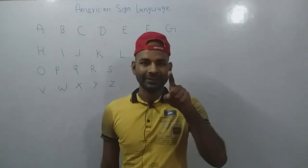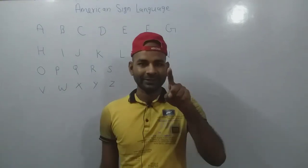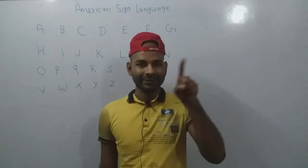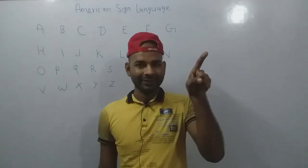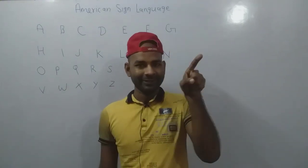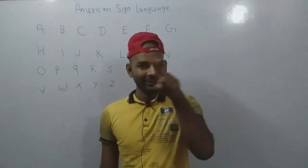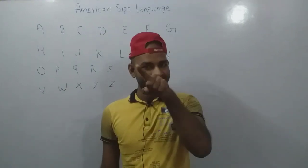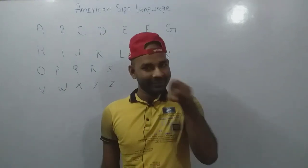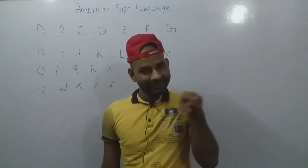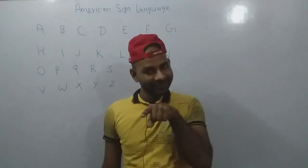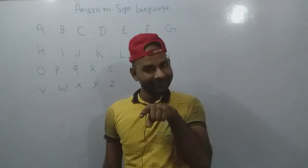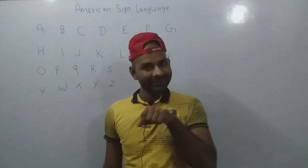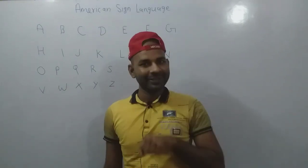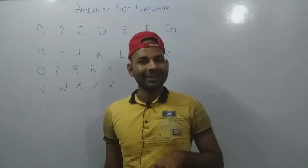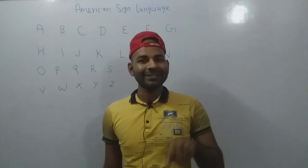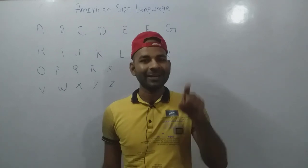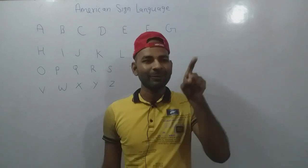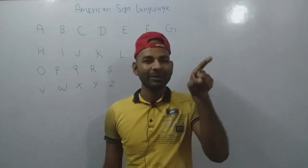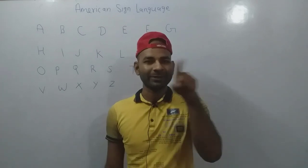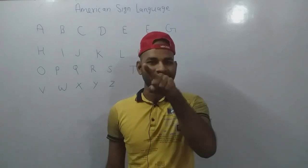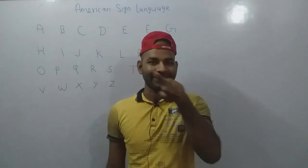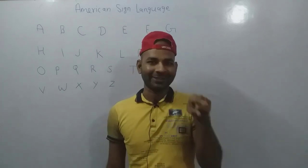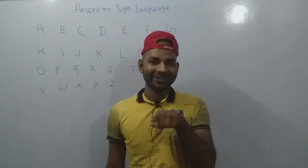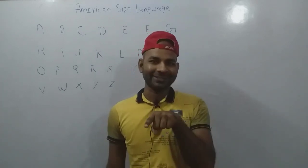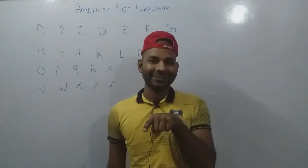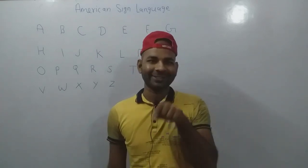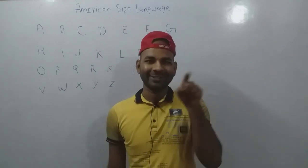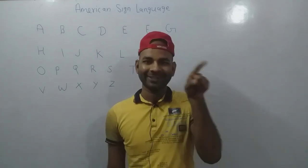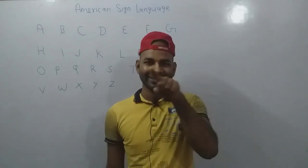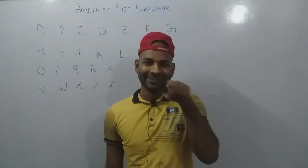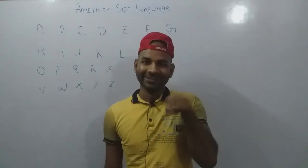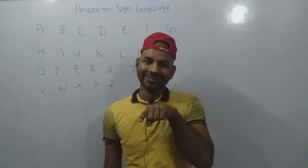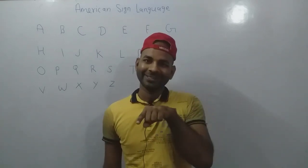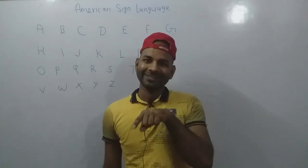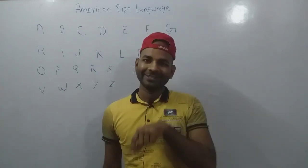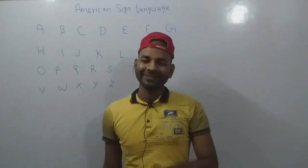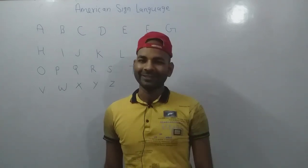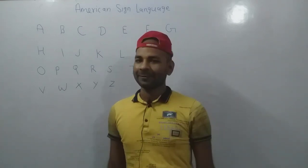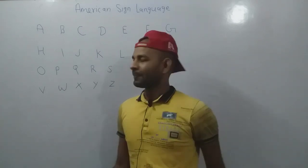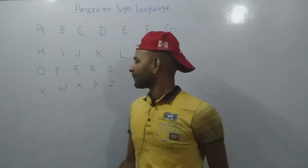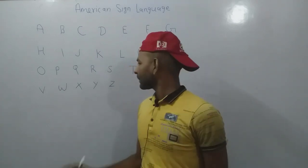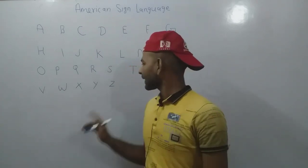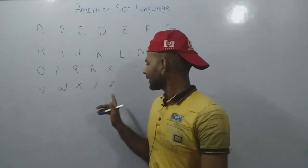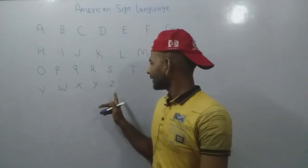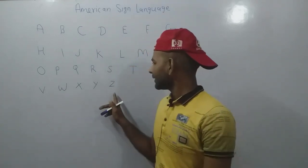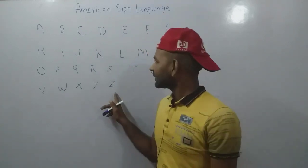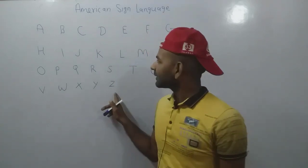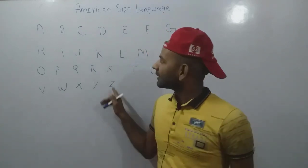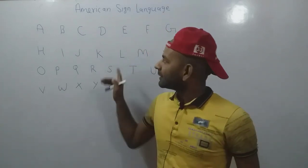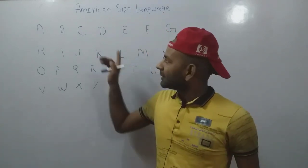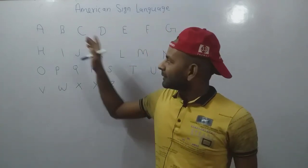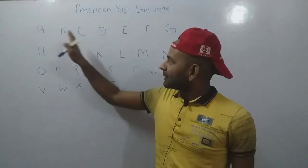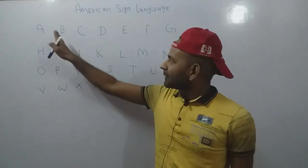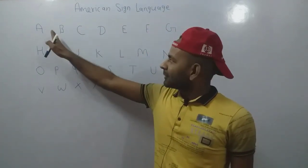करके देखिए, ऐसे हवा में ही बनाना है, ऐसे Z, ठीक है।